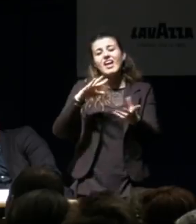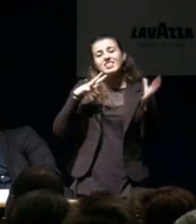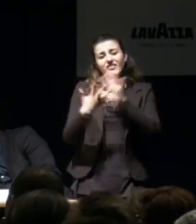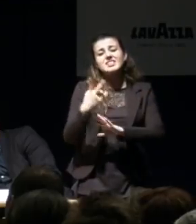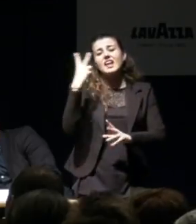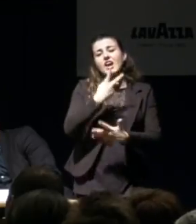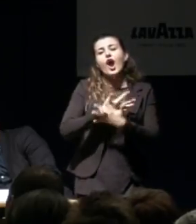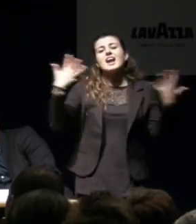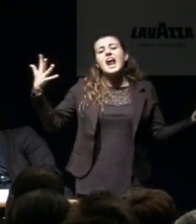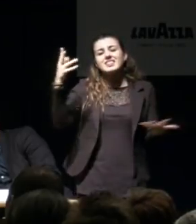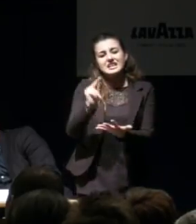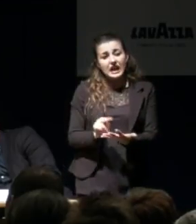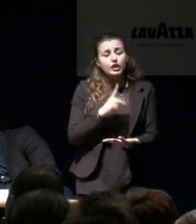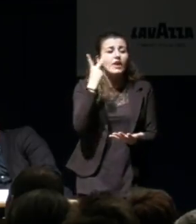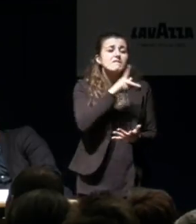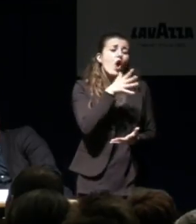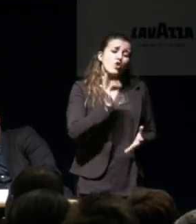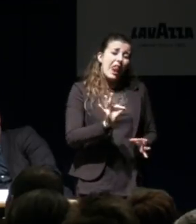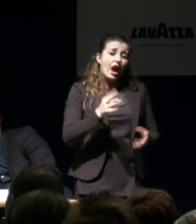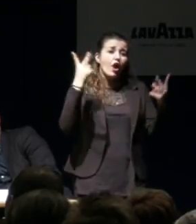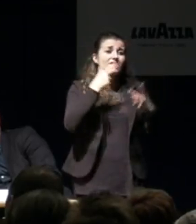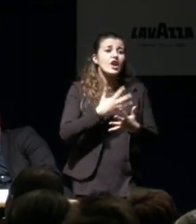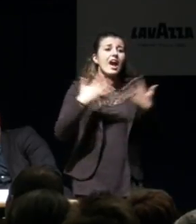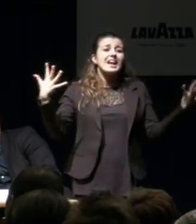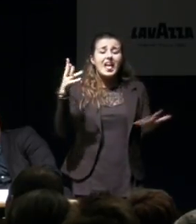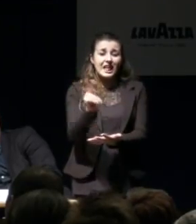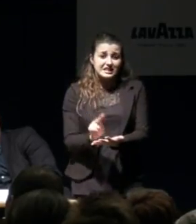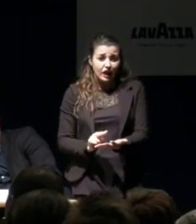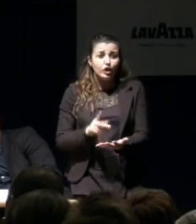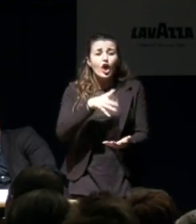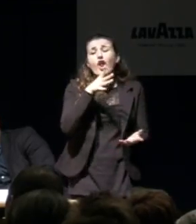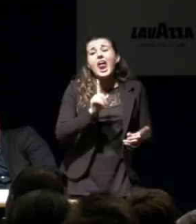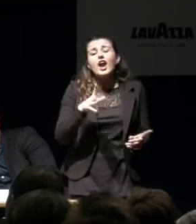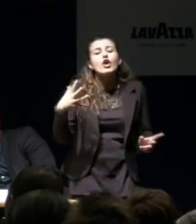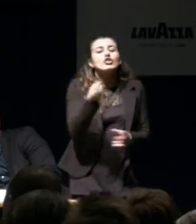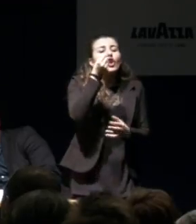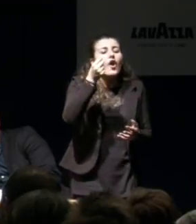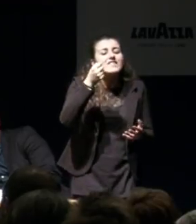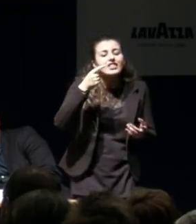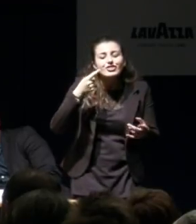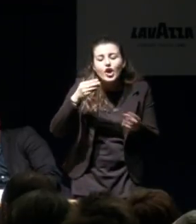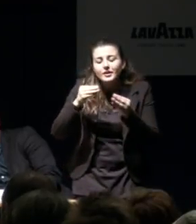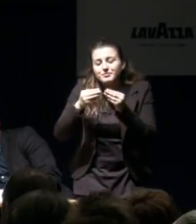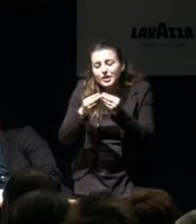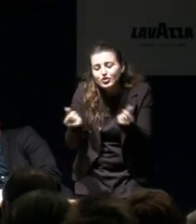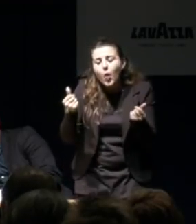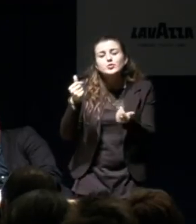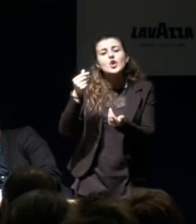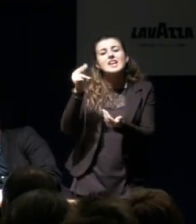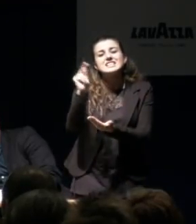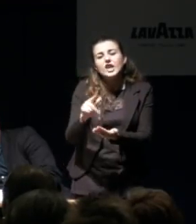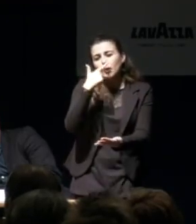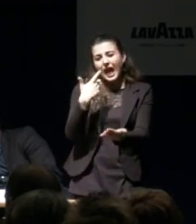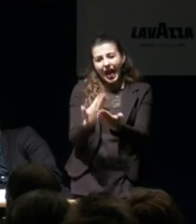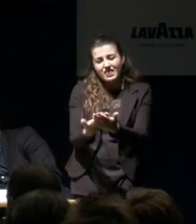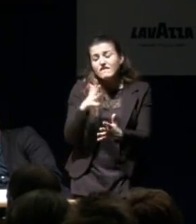ma forse non lo era ancora non aveva ancora trovato la chiave nodi racconto forse con l'ultimo libro e con